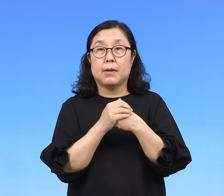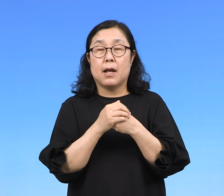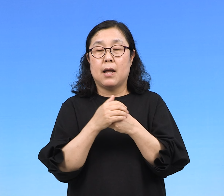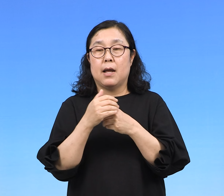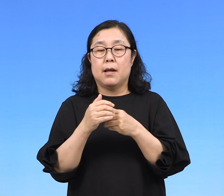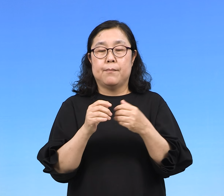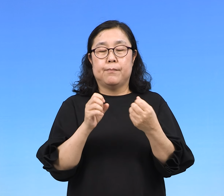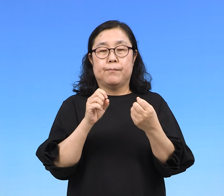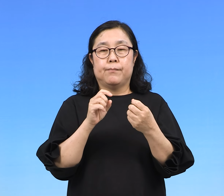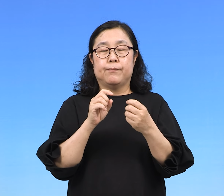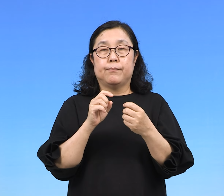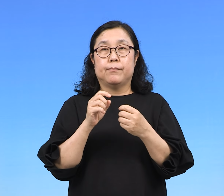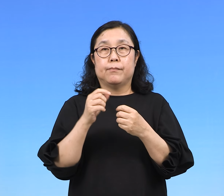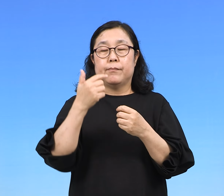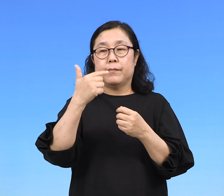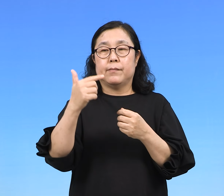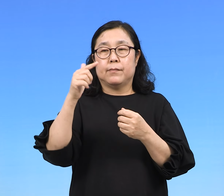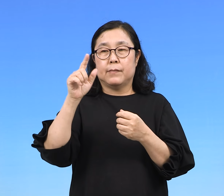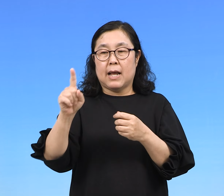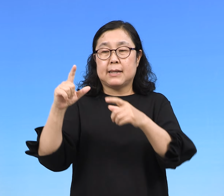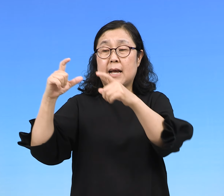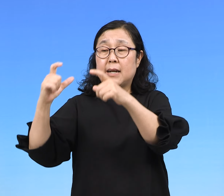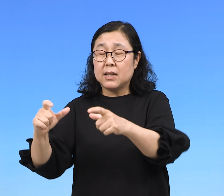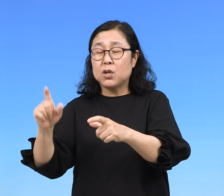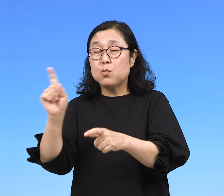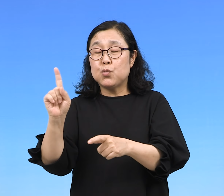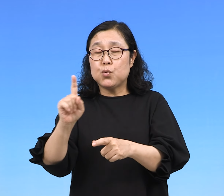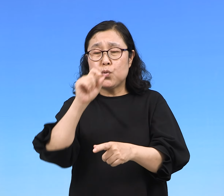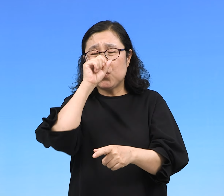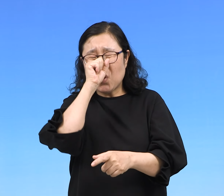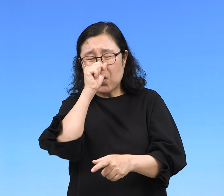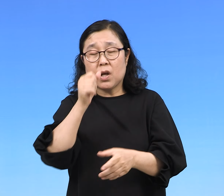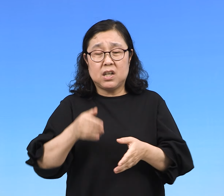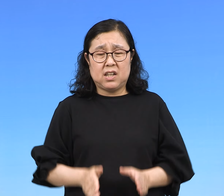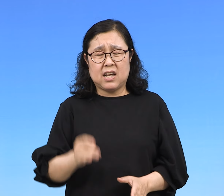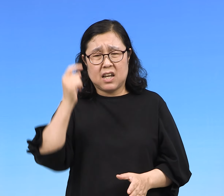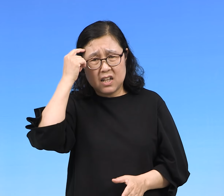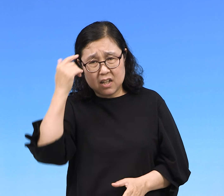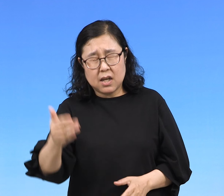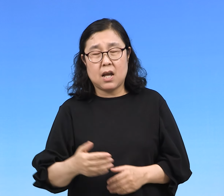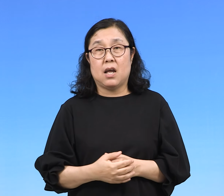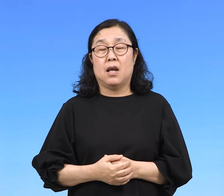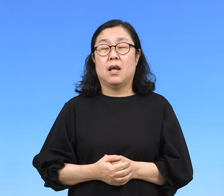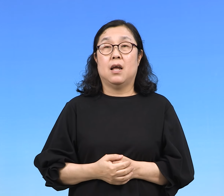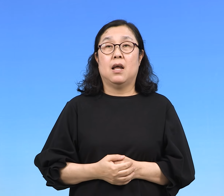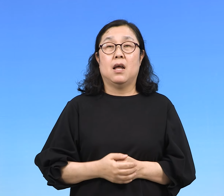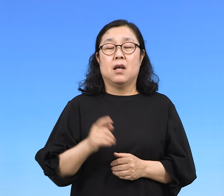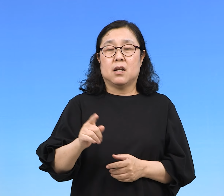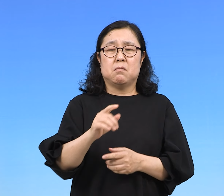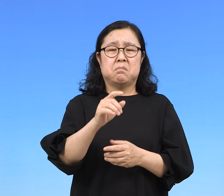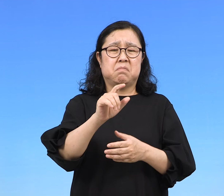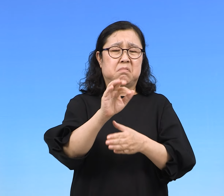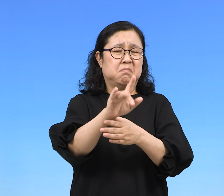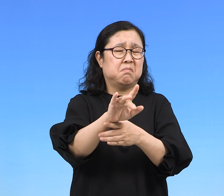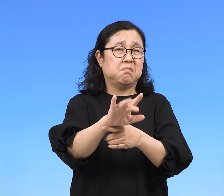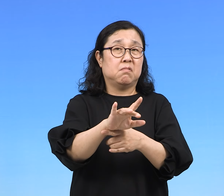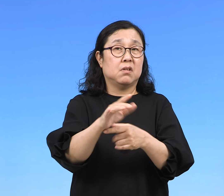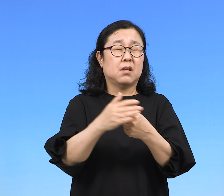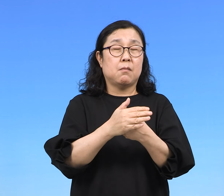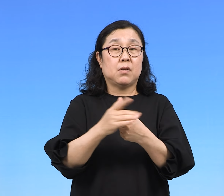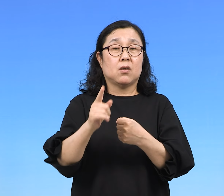다음 46절입니다. 나다나엘이 이르되 나사렛에서 무슨 선한 것이 날 수 있느냐? 아니 그런 낙후된